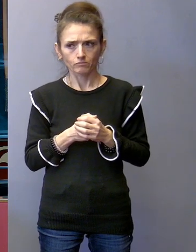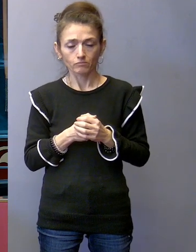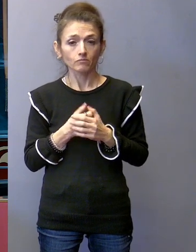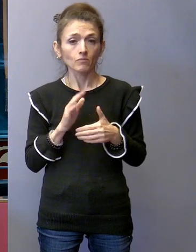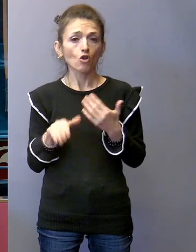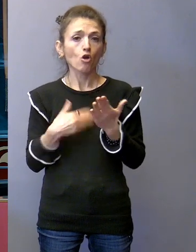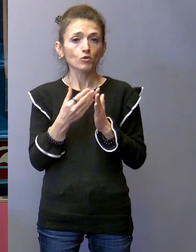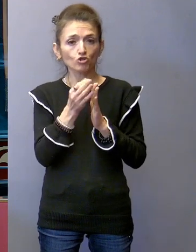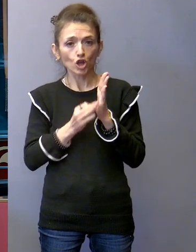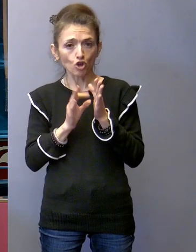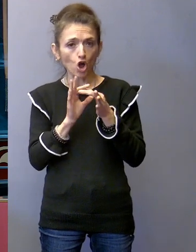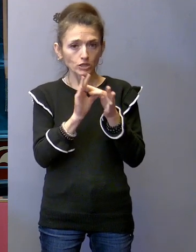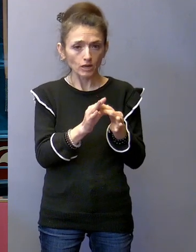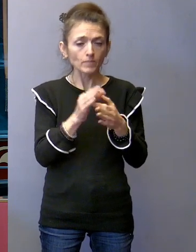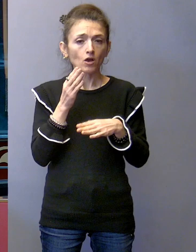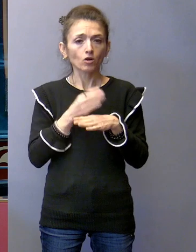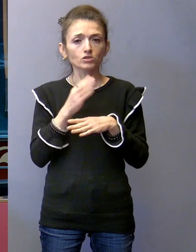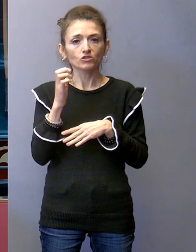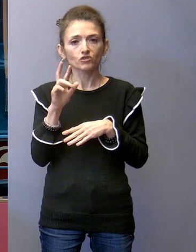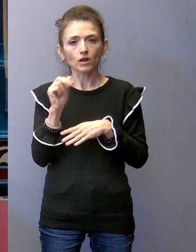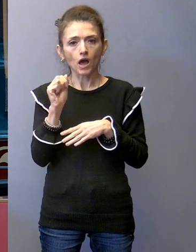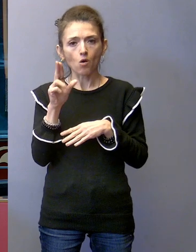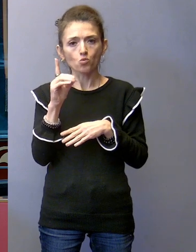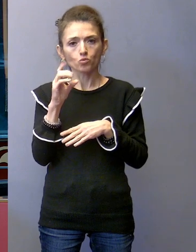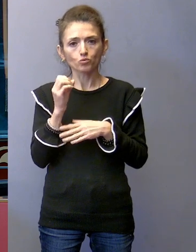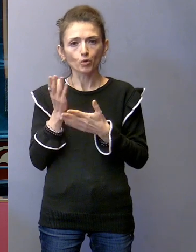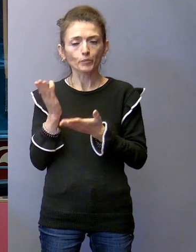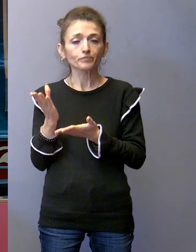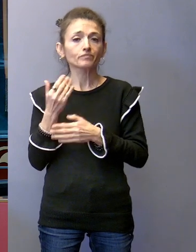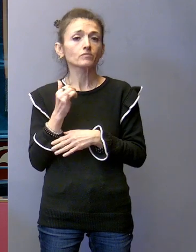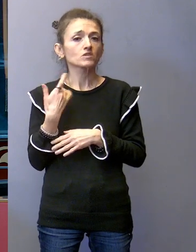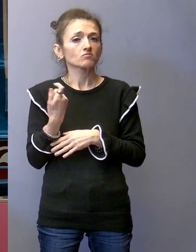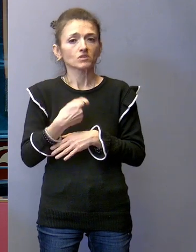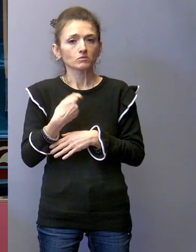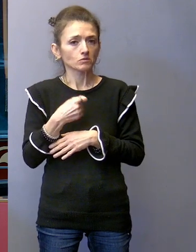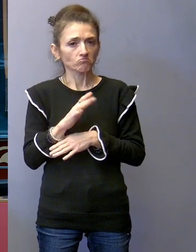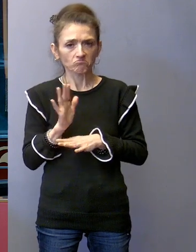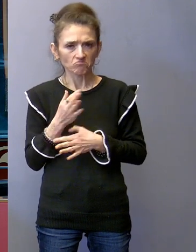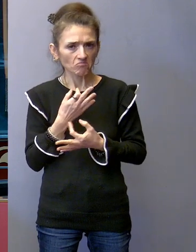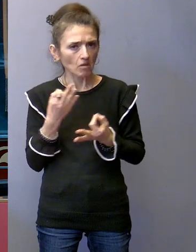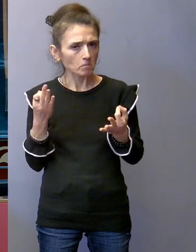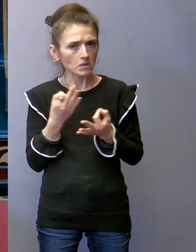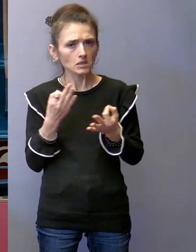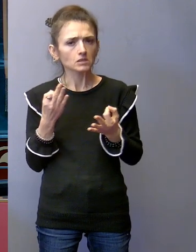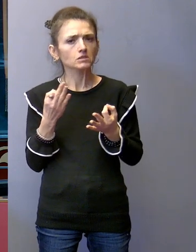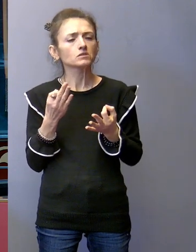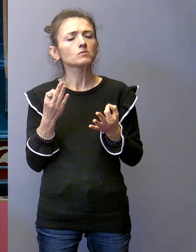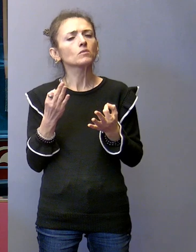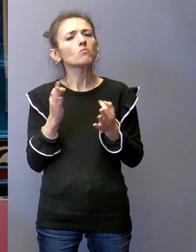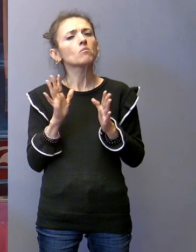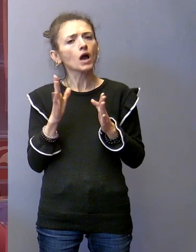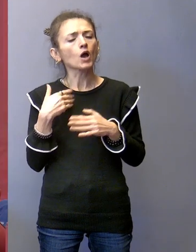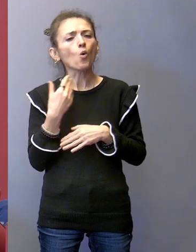mozione d'ordine consigliere Ceraudo prego presidente va benissimo ma è stata fatta una precisa